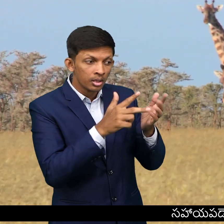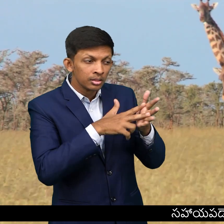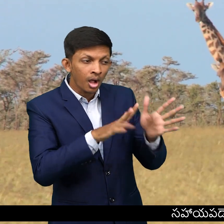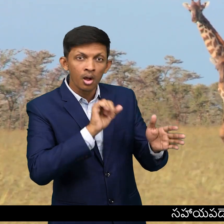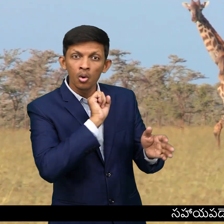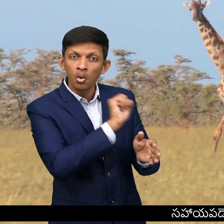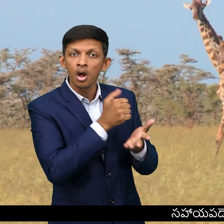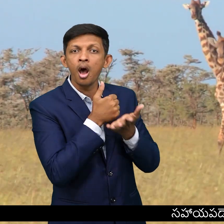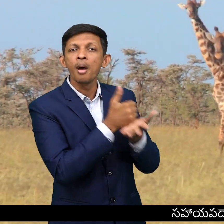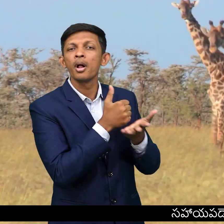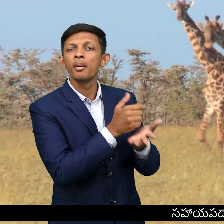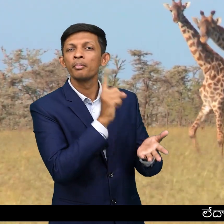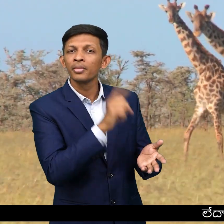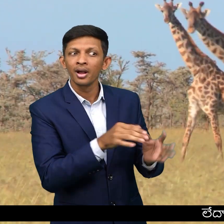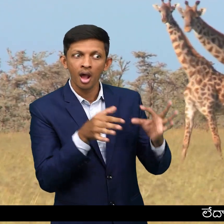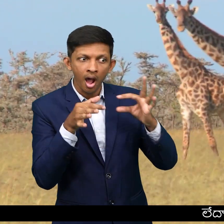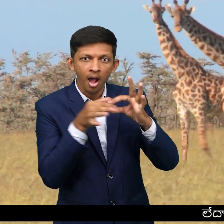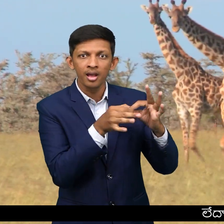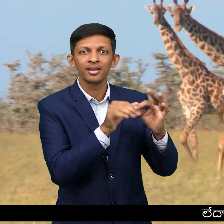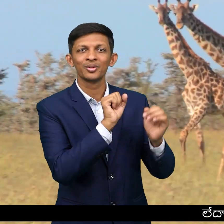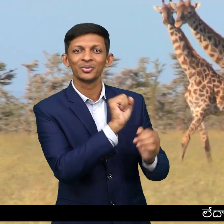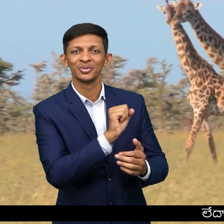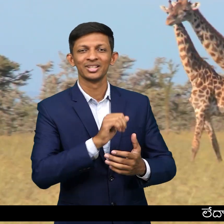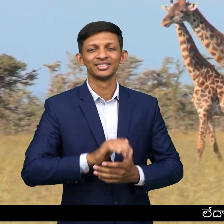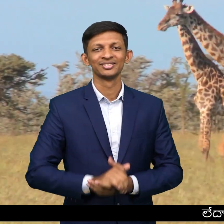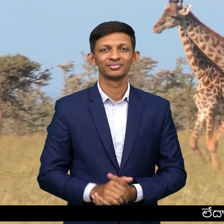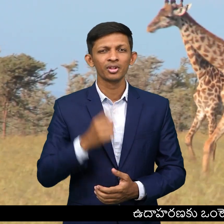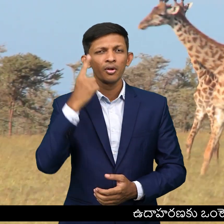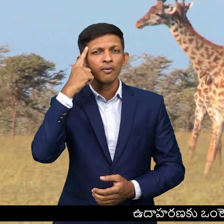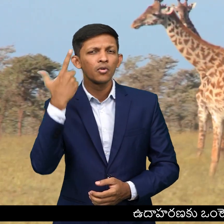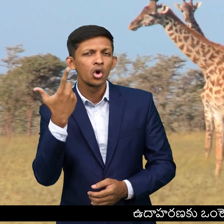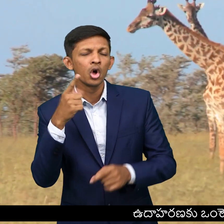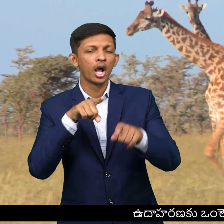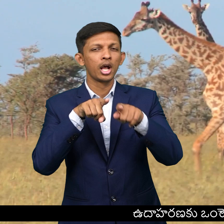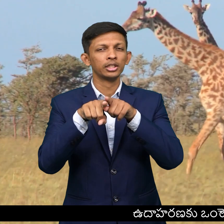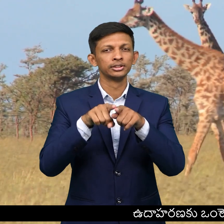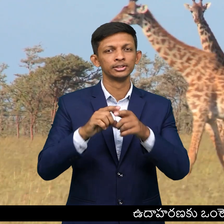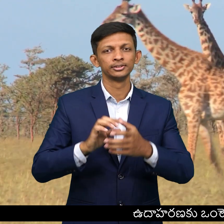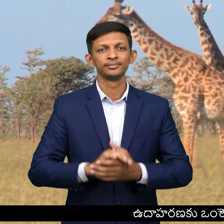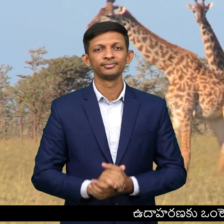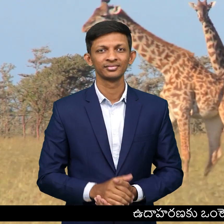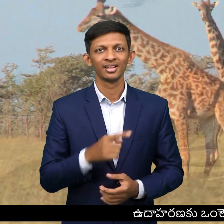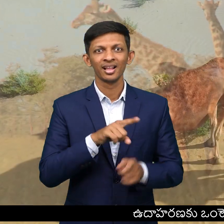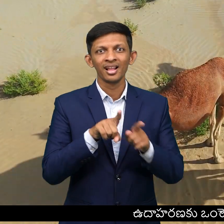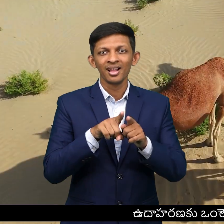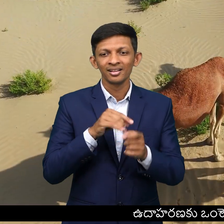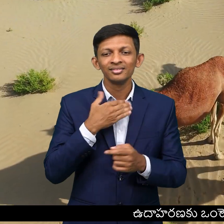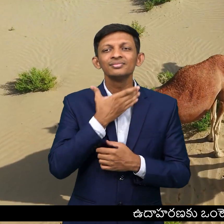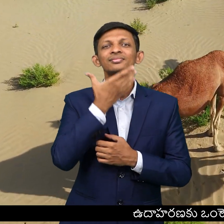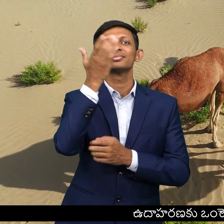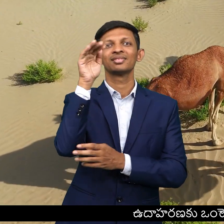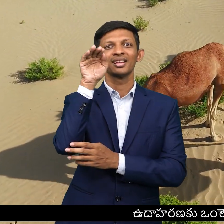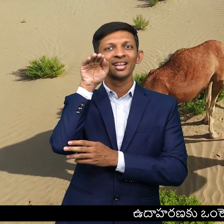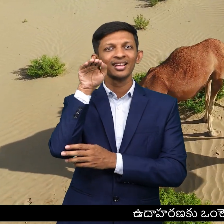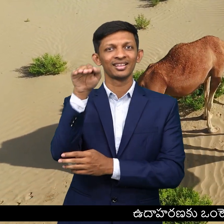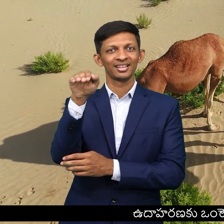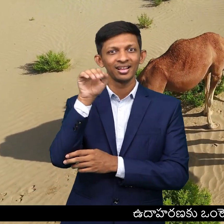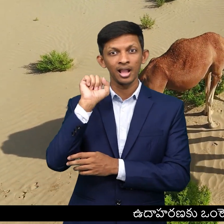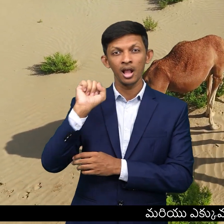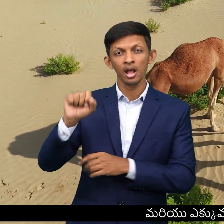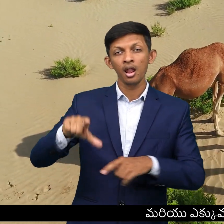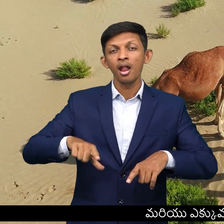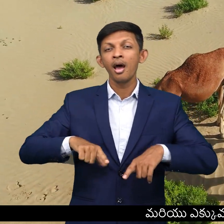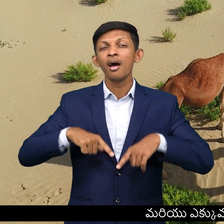సహాయపడే ప్రత్యేక లక్షణాలు లేదా ప్రవర్తనలు. ఉదాహరణకు ఒంటెలు ఎడారిలో